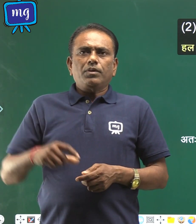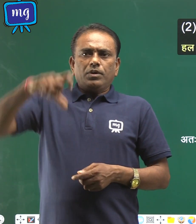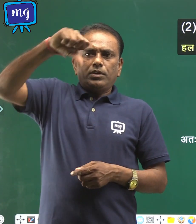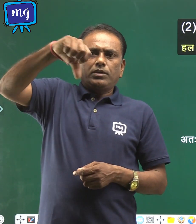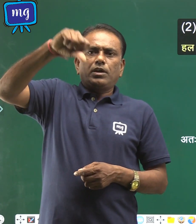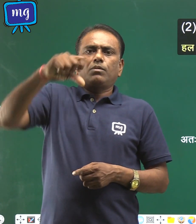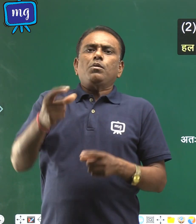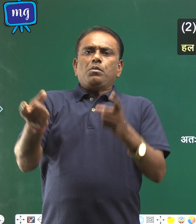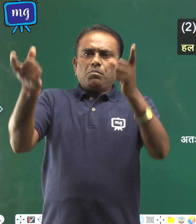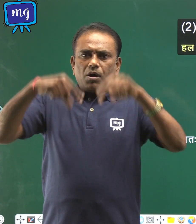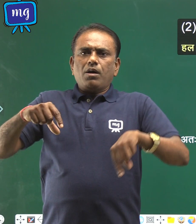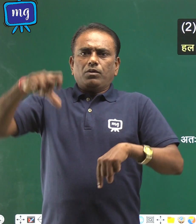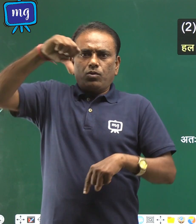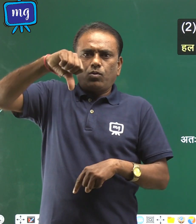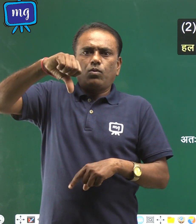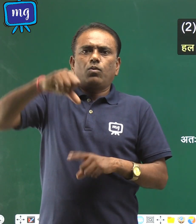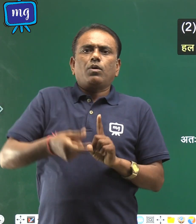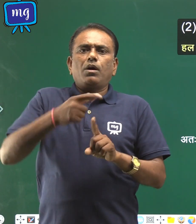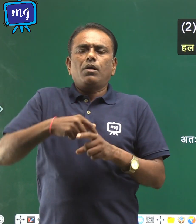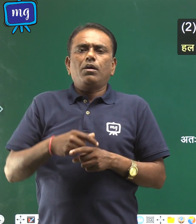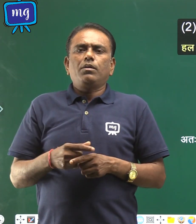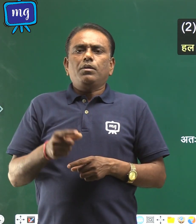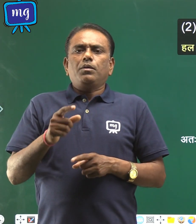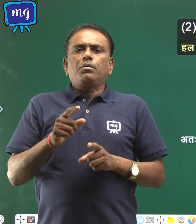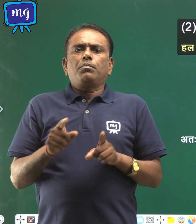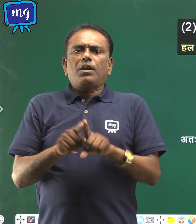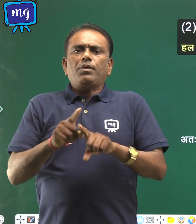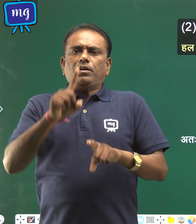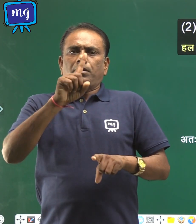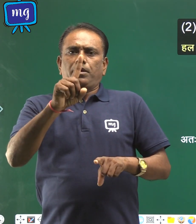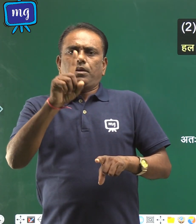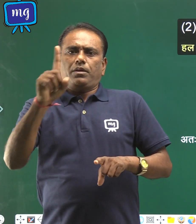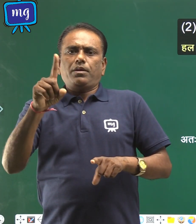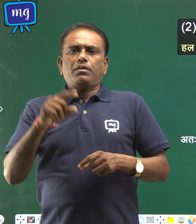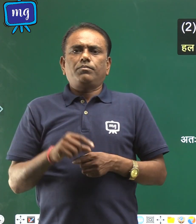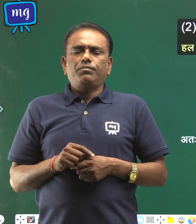99 में भाग 9 का देंगे तो 11 बार जाएगा,